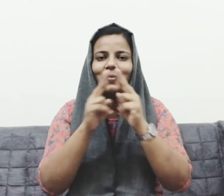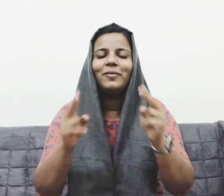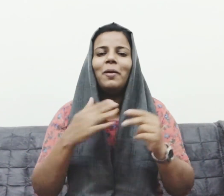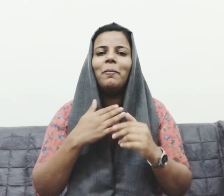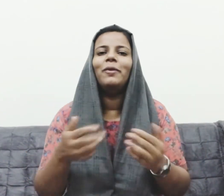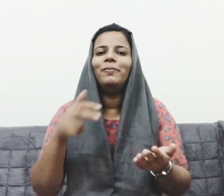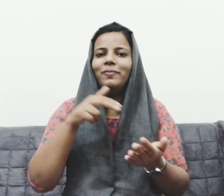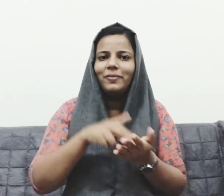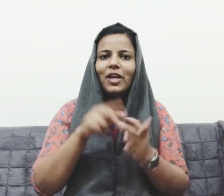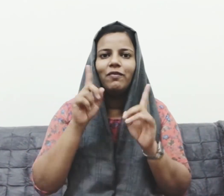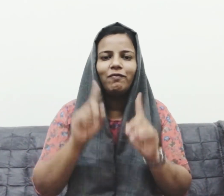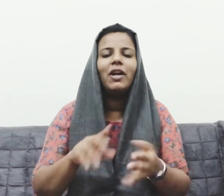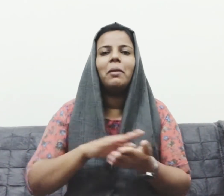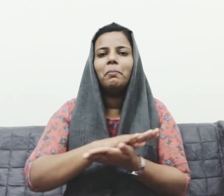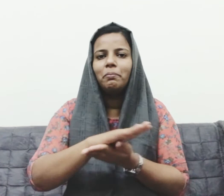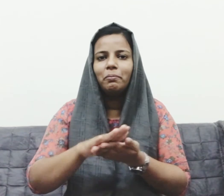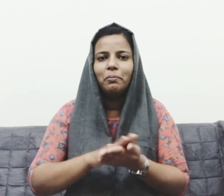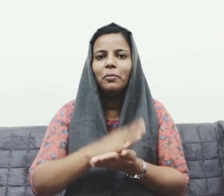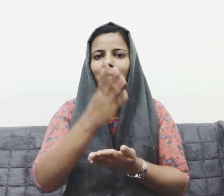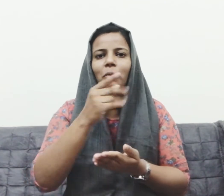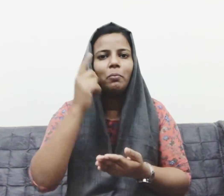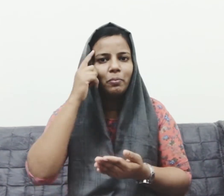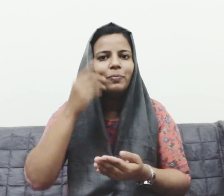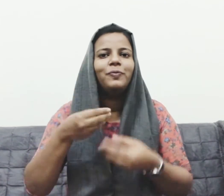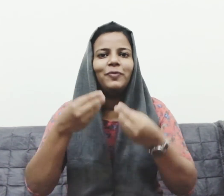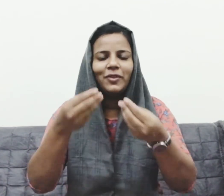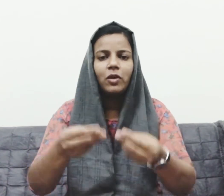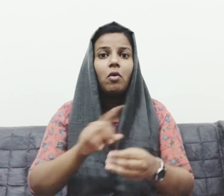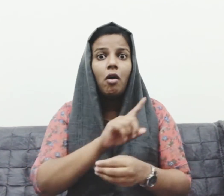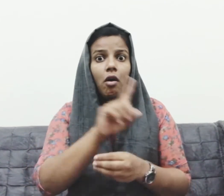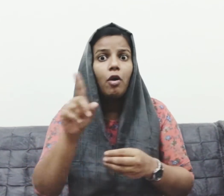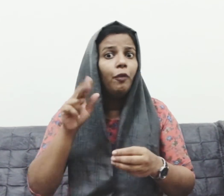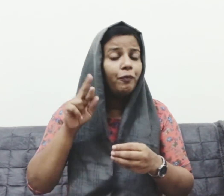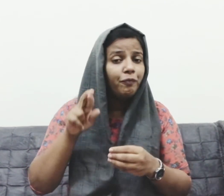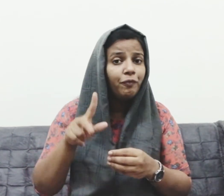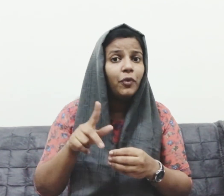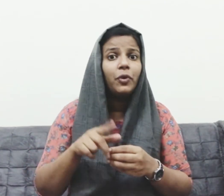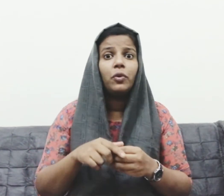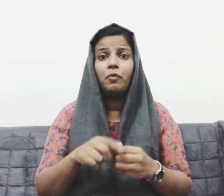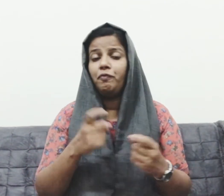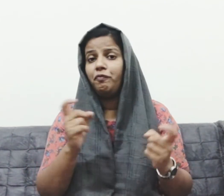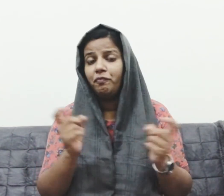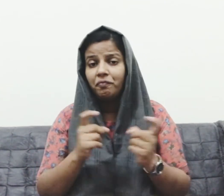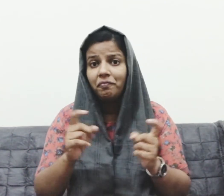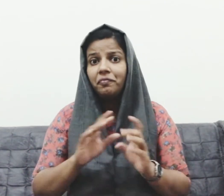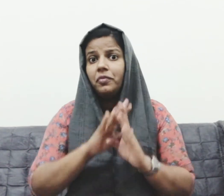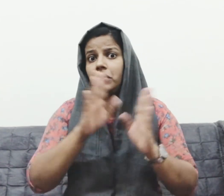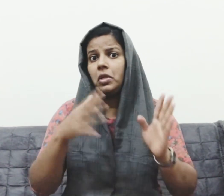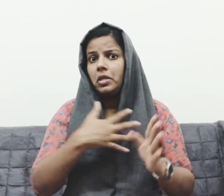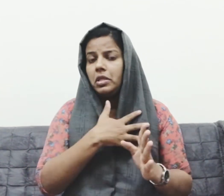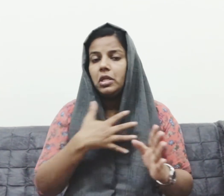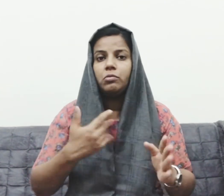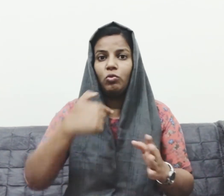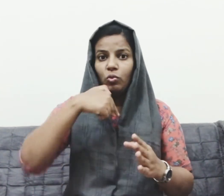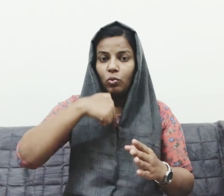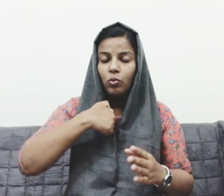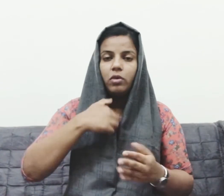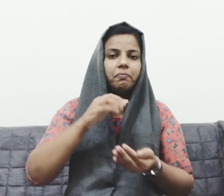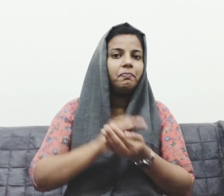ഇരിപ്പാൻ പരിശുദ്ധാത്മാവ് നമ്മളെ ഓർപ്പിക്കുക. കാരണം ആരോടും നമുക്കൊരു ശണ്ടയോ ആരോടും ഒരു വഴക്കോ ഒരു വിദ്വേഷമോ നമ്മുടെ